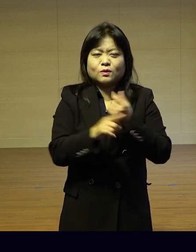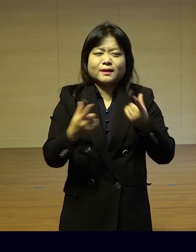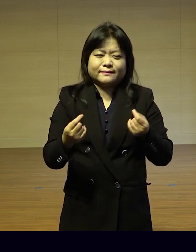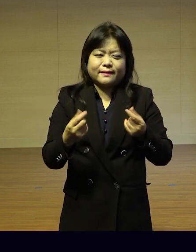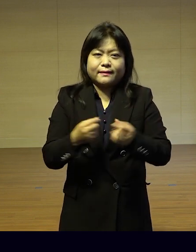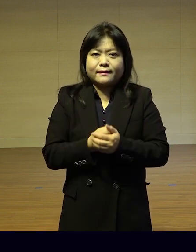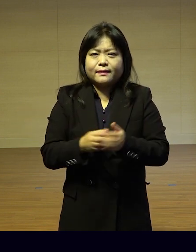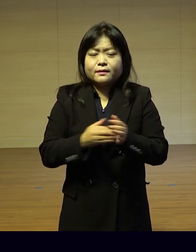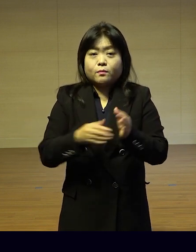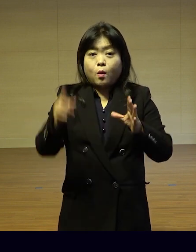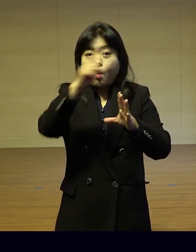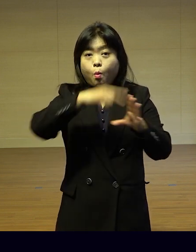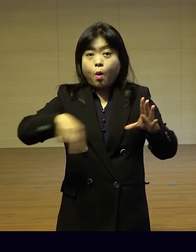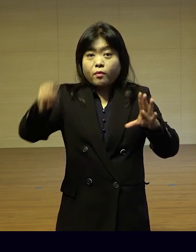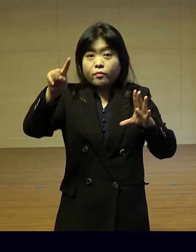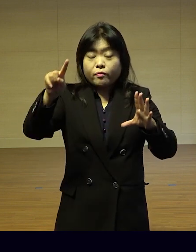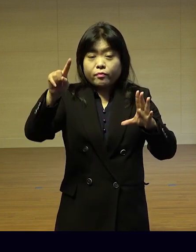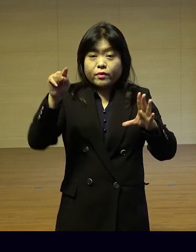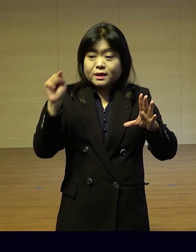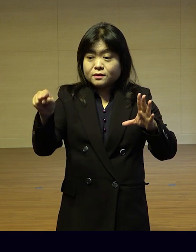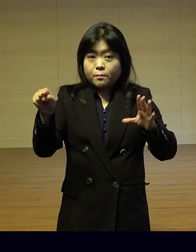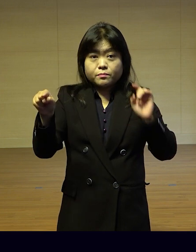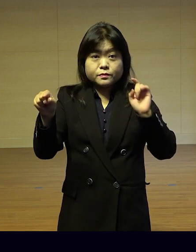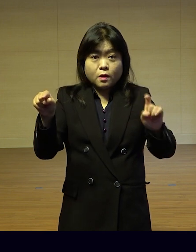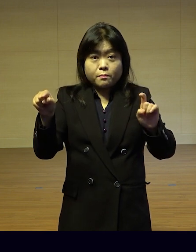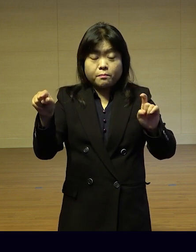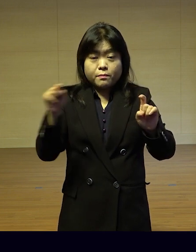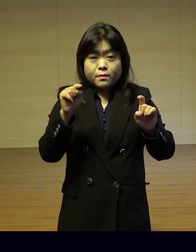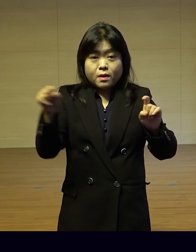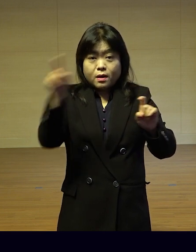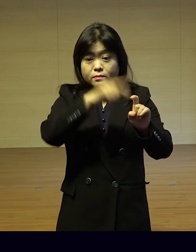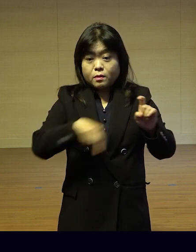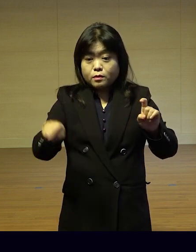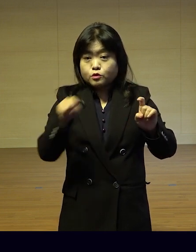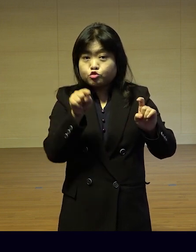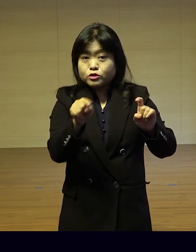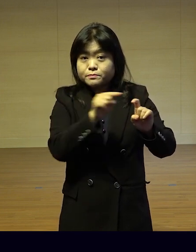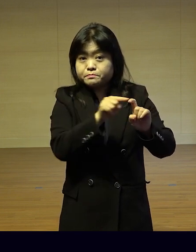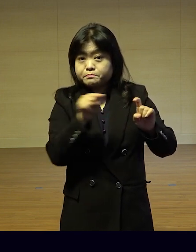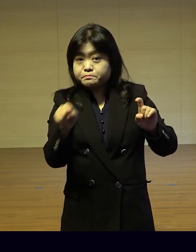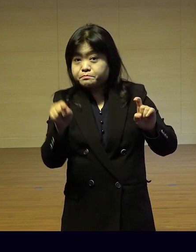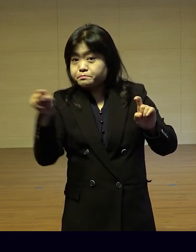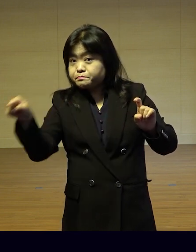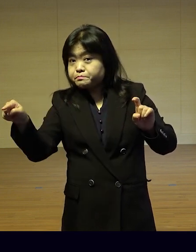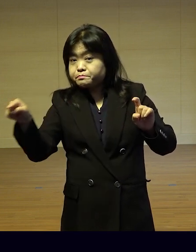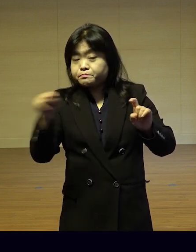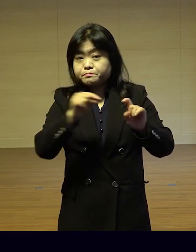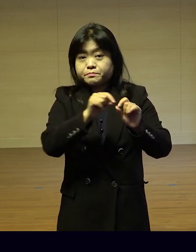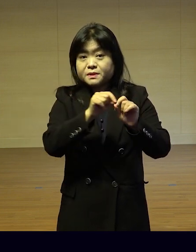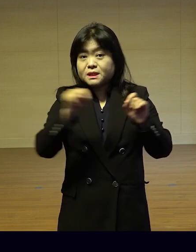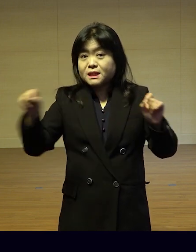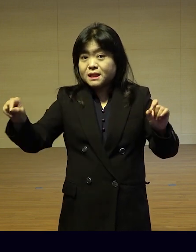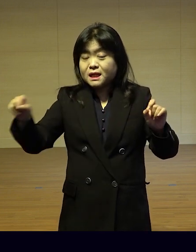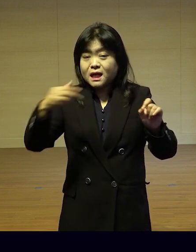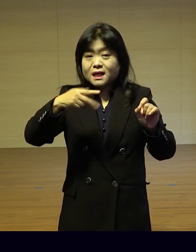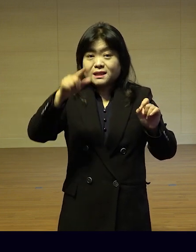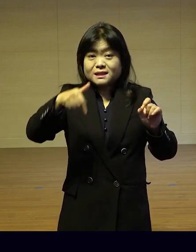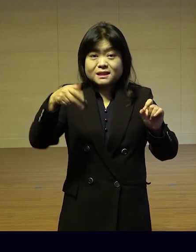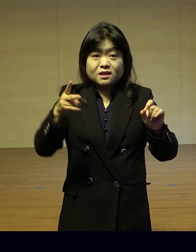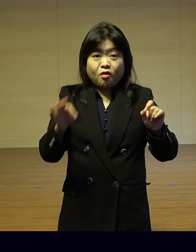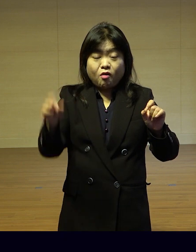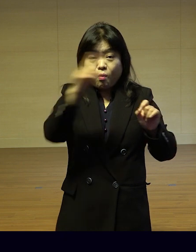그러니까 원주의 한 점을 지나서 원의 중심을 통과해서 다른 편의 원주에 이르는 선이